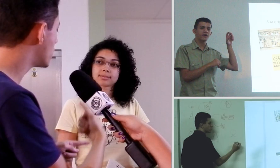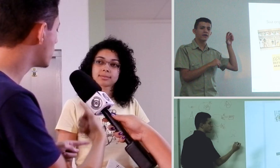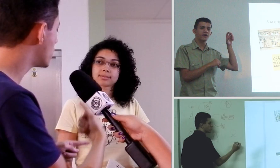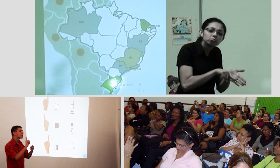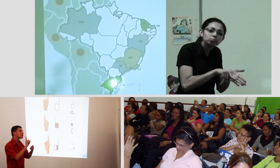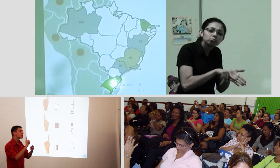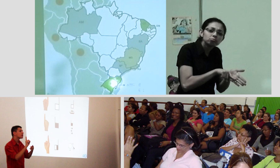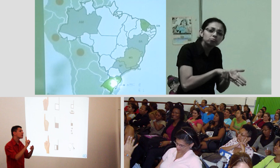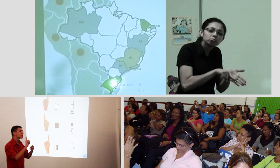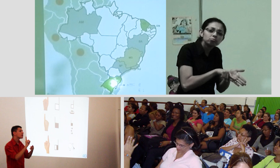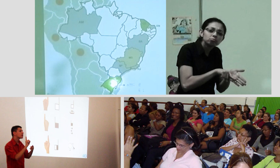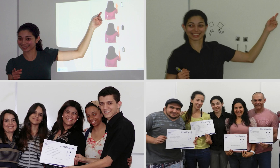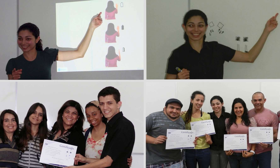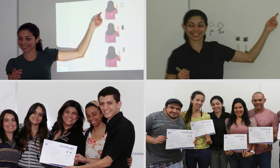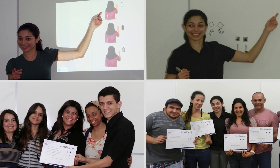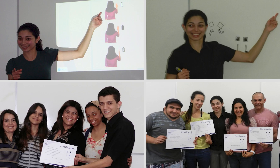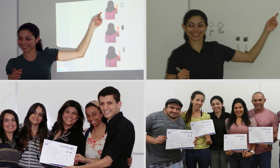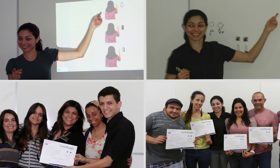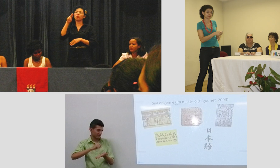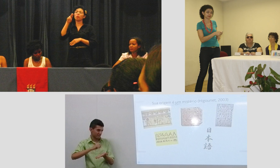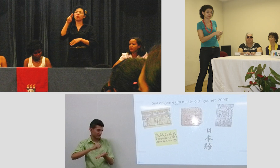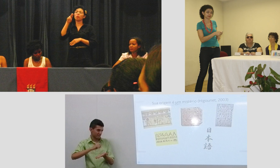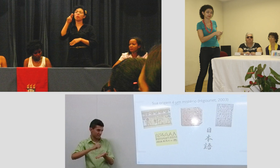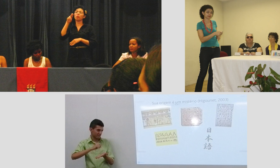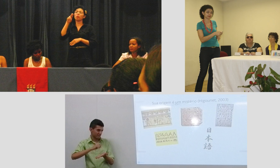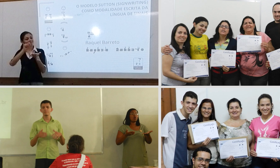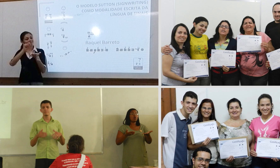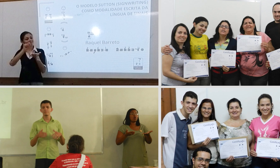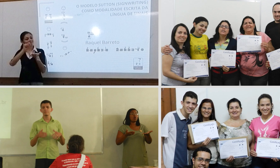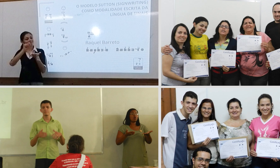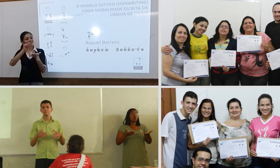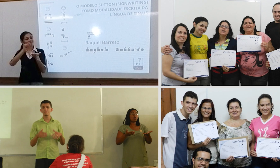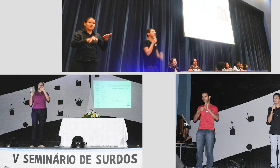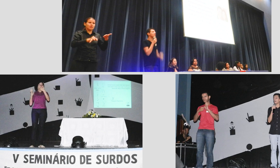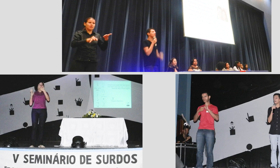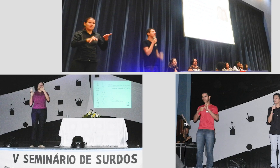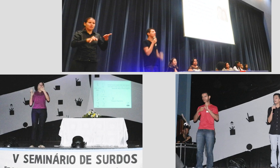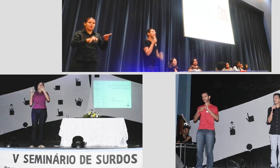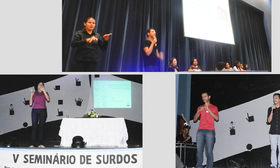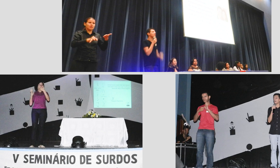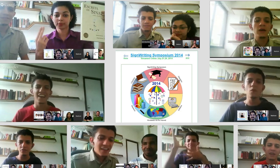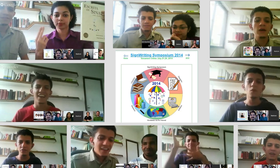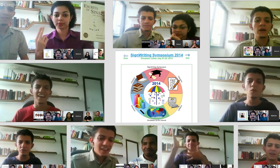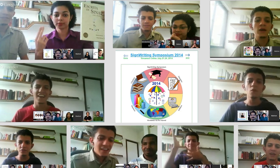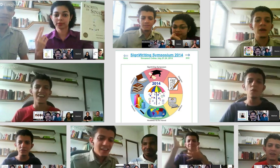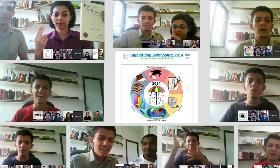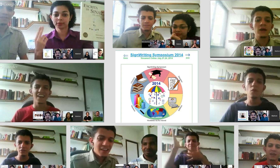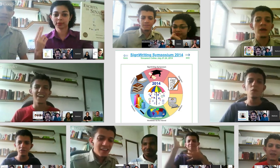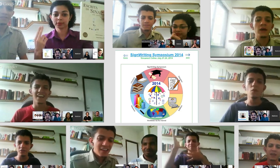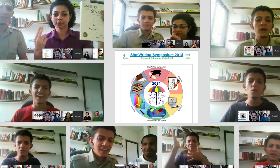anos, ministramos muitas palestras, oficinas, cursos, fizemos muitas viagens. Nós